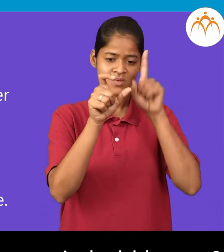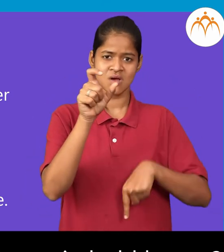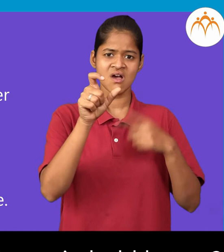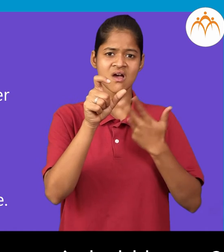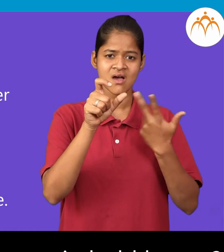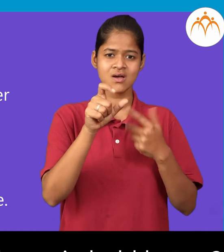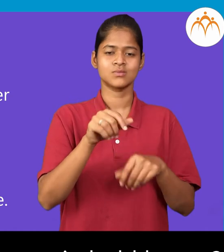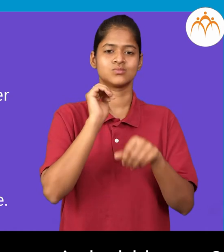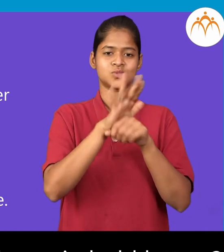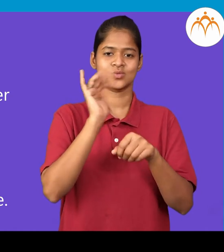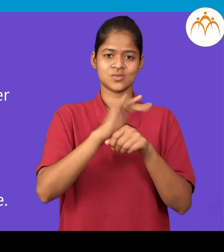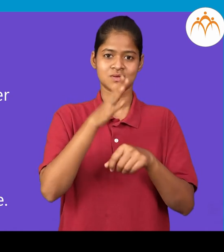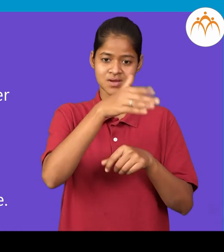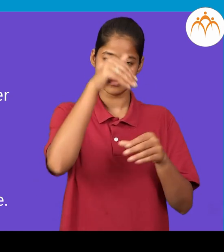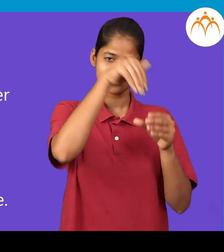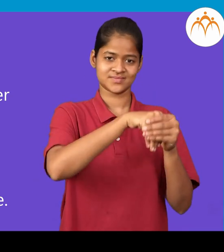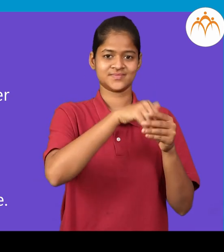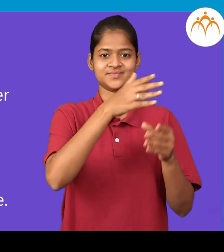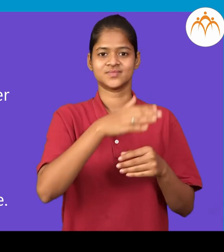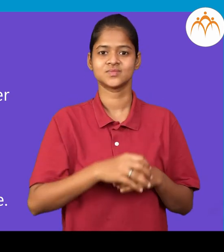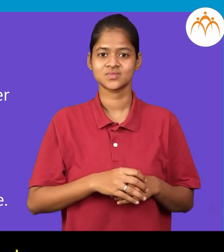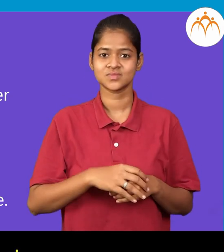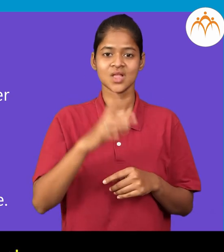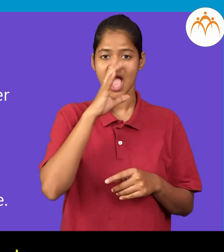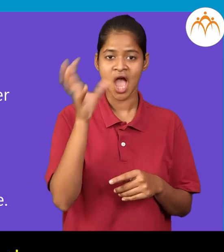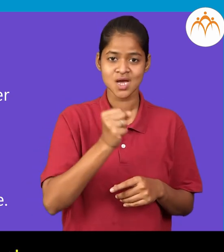लेटर्स? मेल बॉक्स, ग्रैंडमदर,